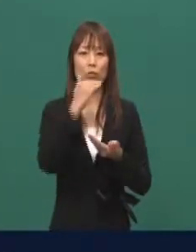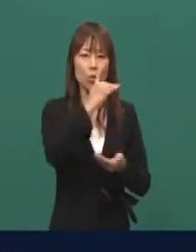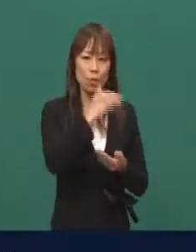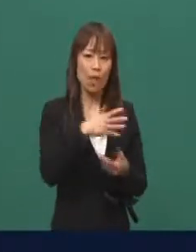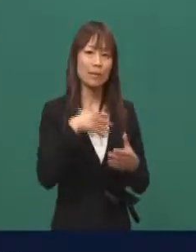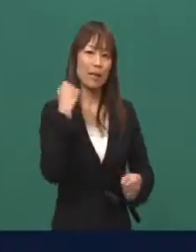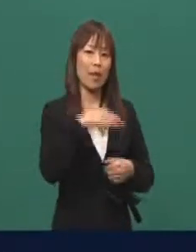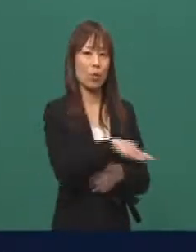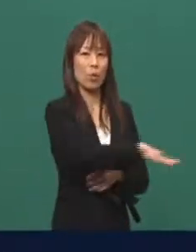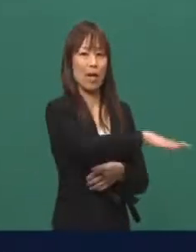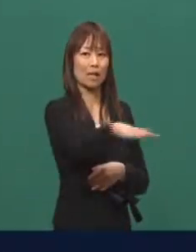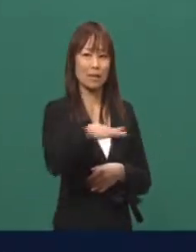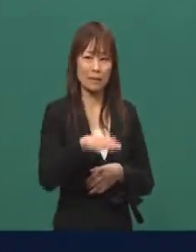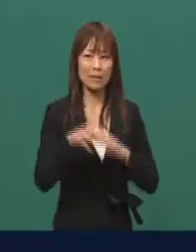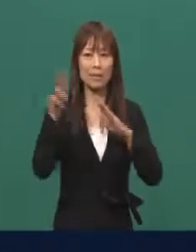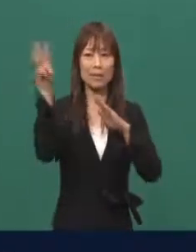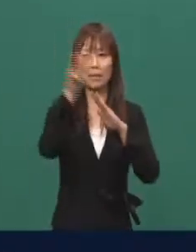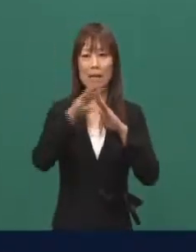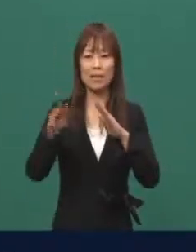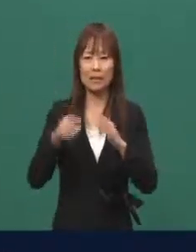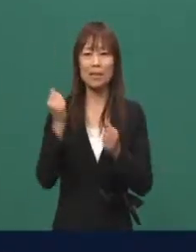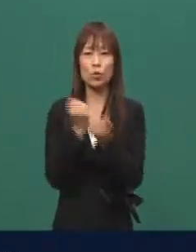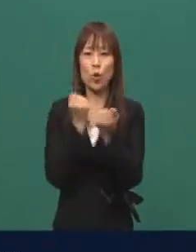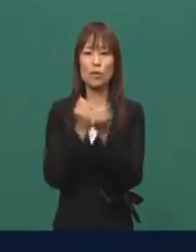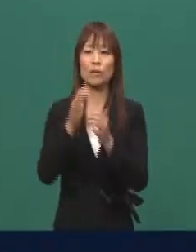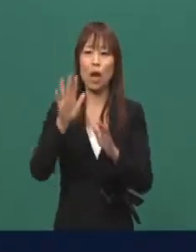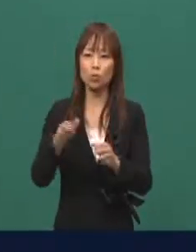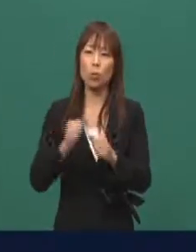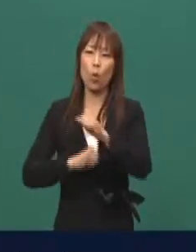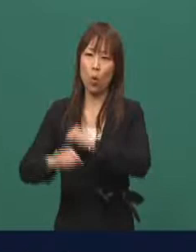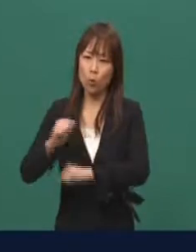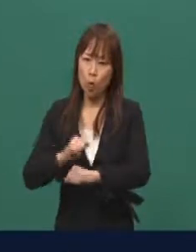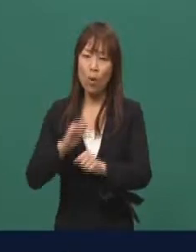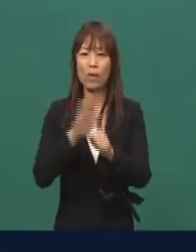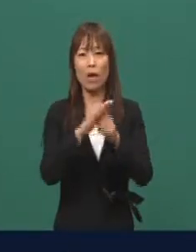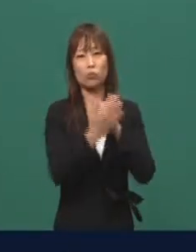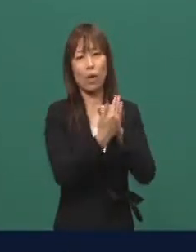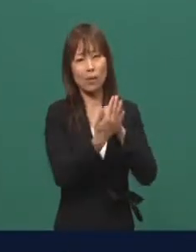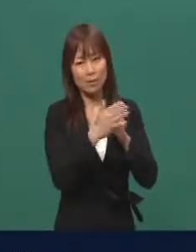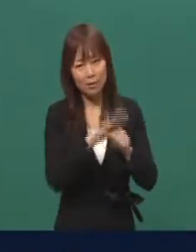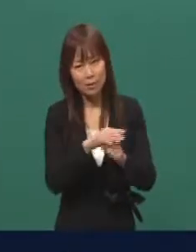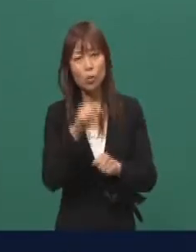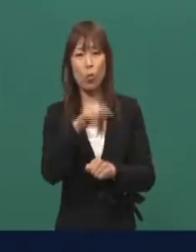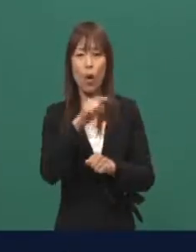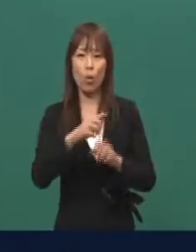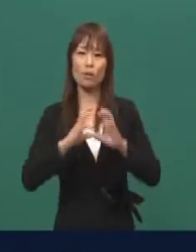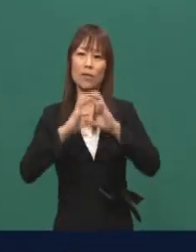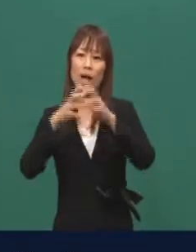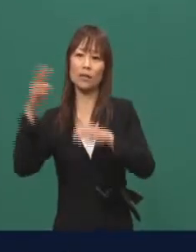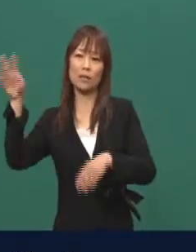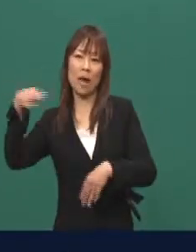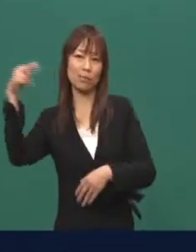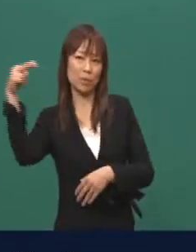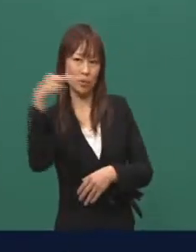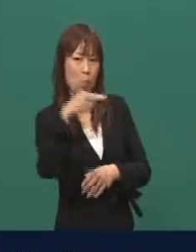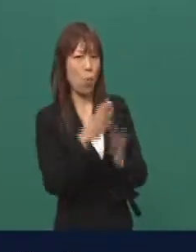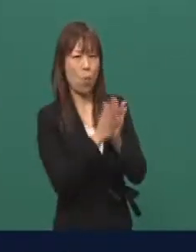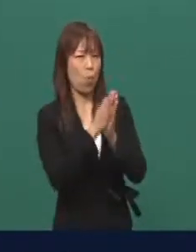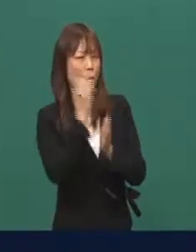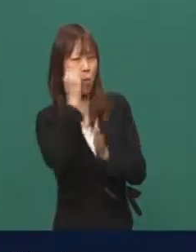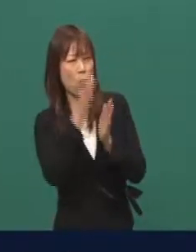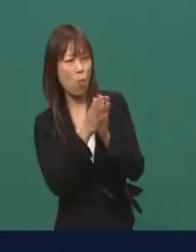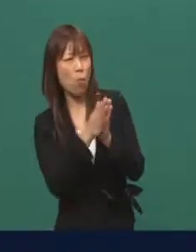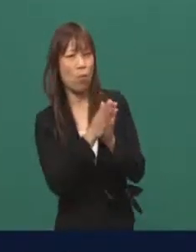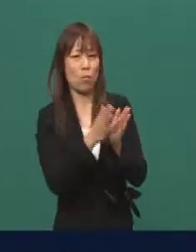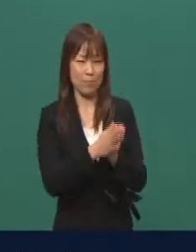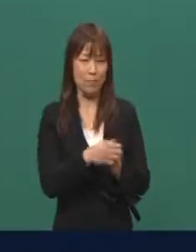東日本大震災に触れ、被災地での節度ある行動や助け合いに世界から